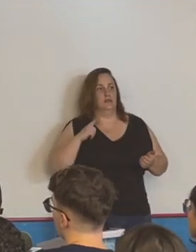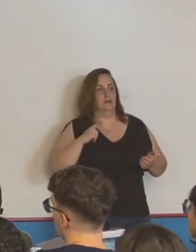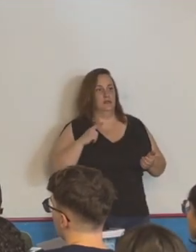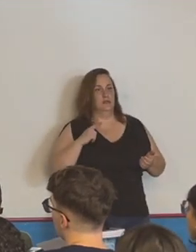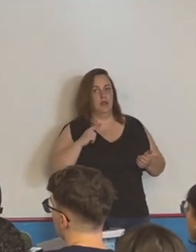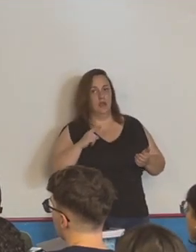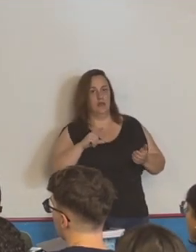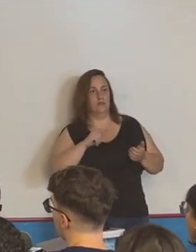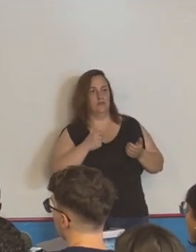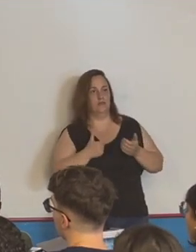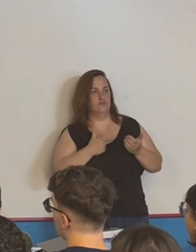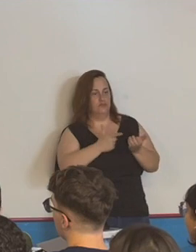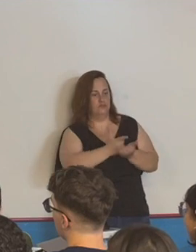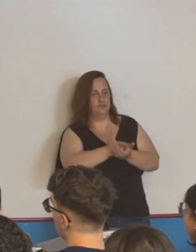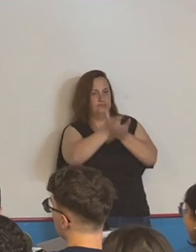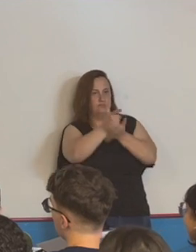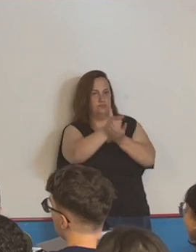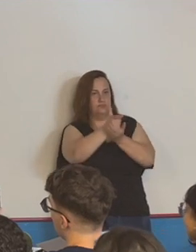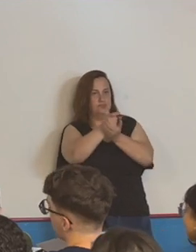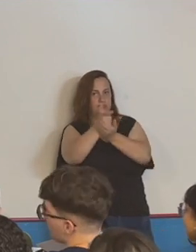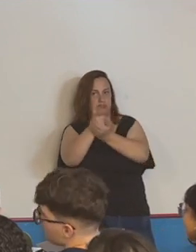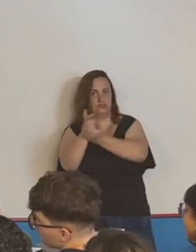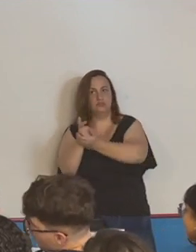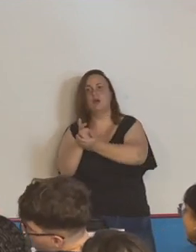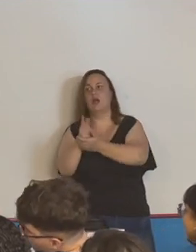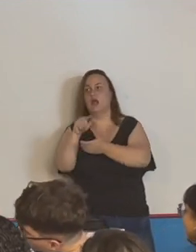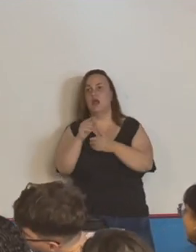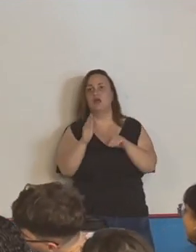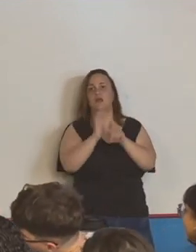mastro, né, que é uma referência masculina,